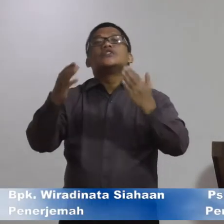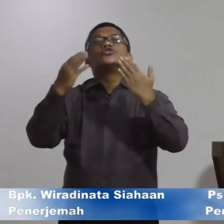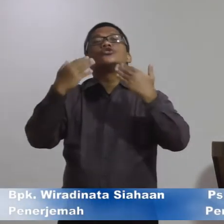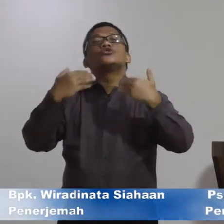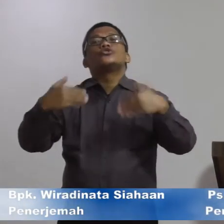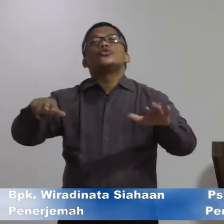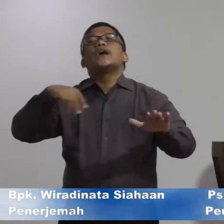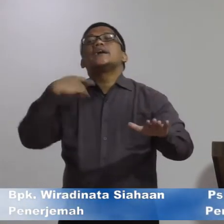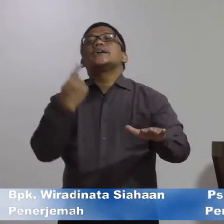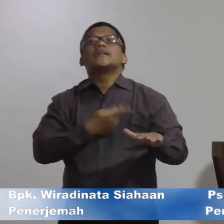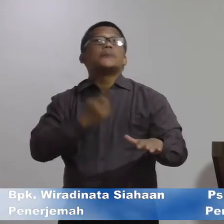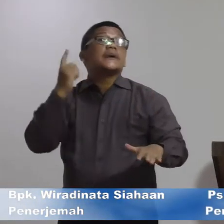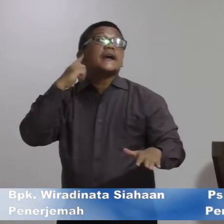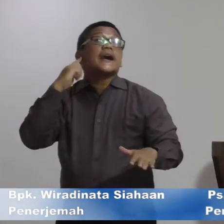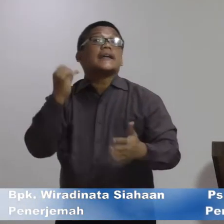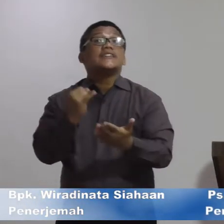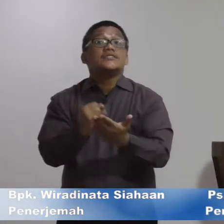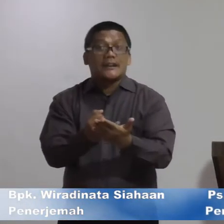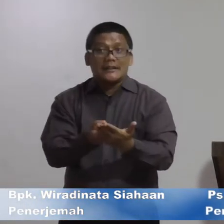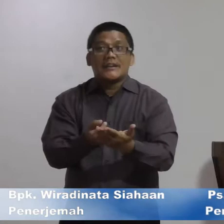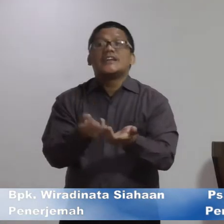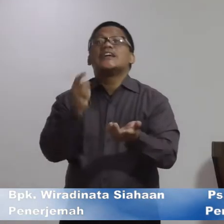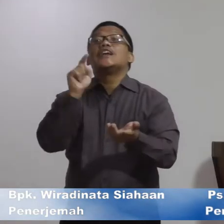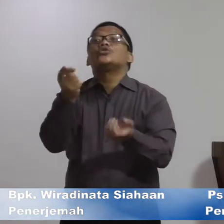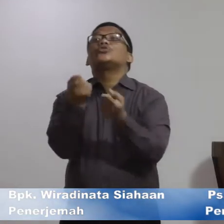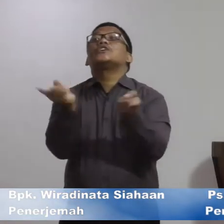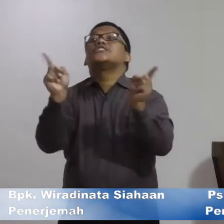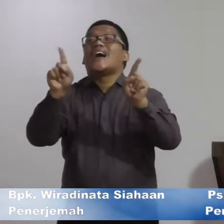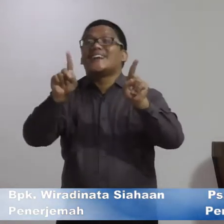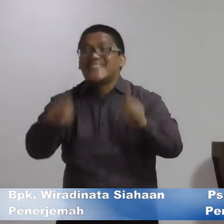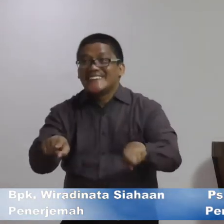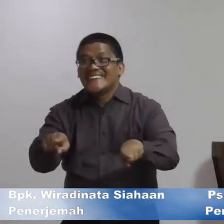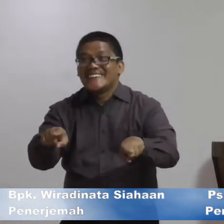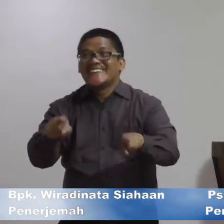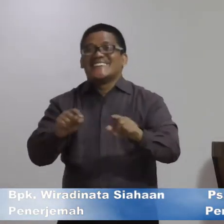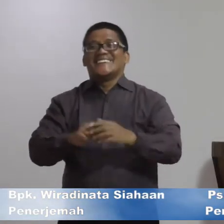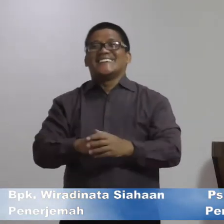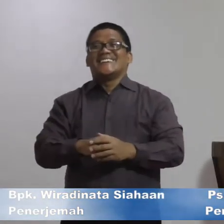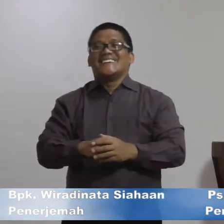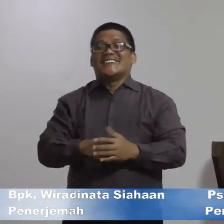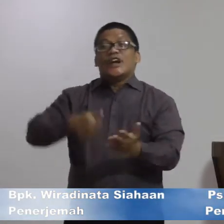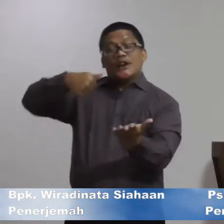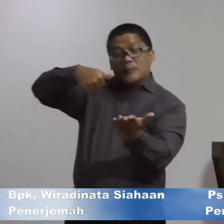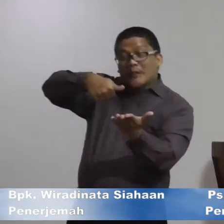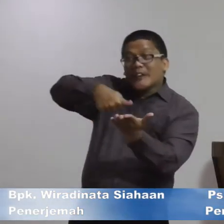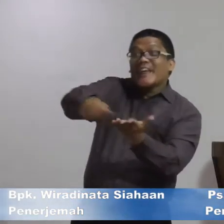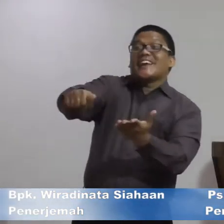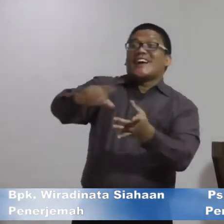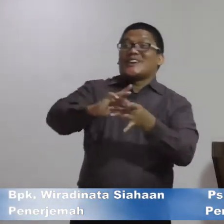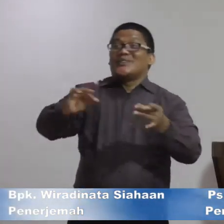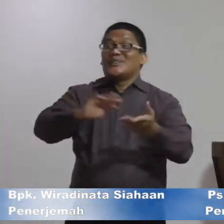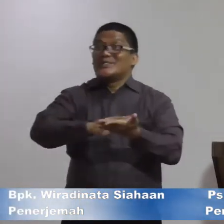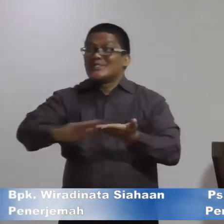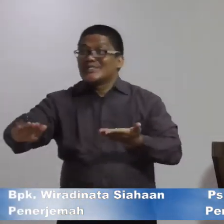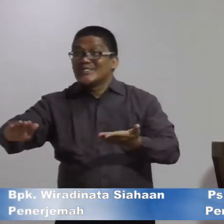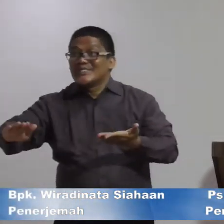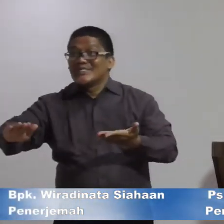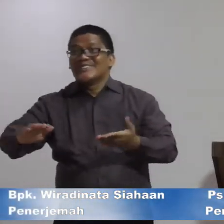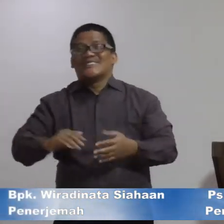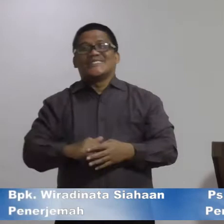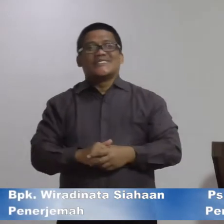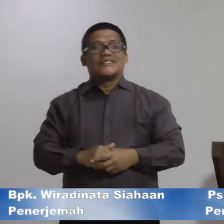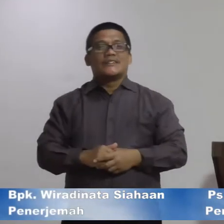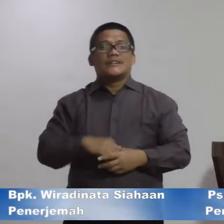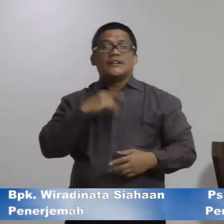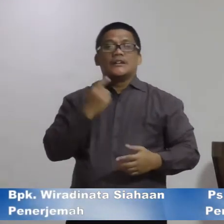mendengarkan Injil. Ya, ketika kita dengarkan Injil, kita percayai, kita terima, ya,